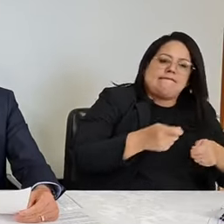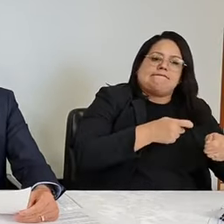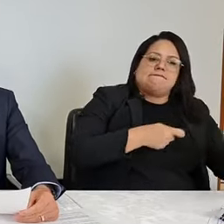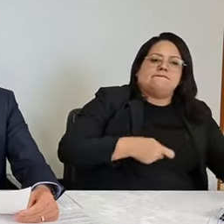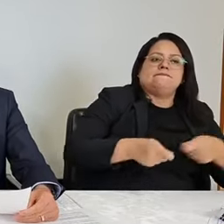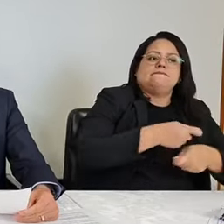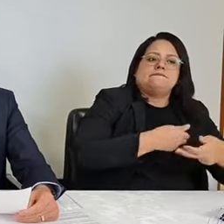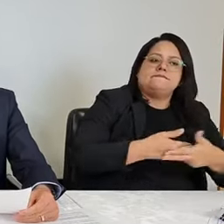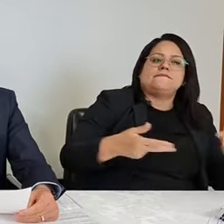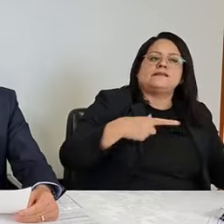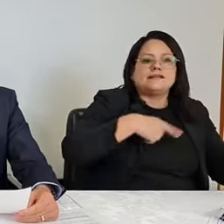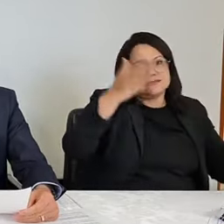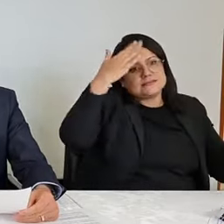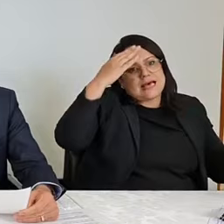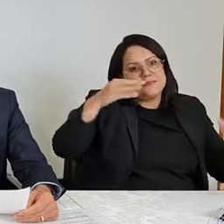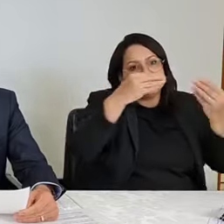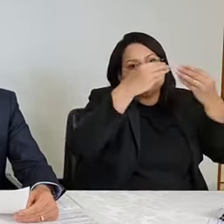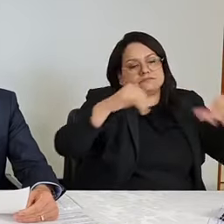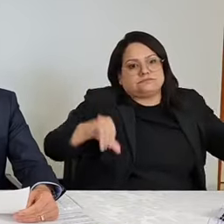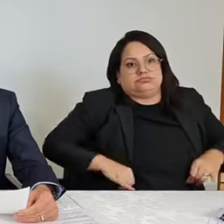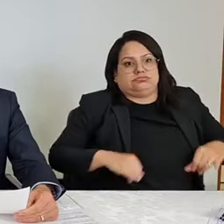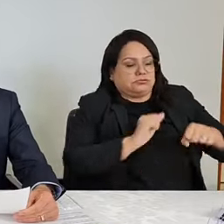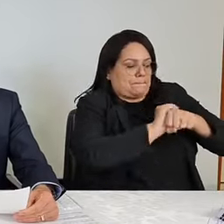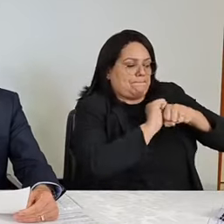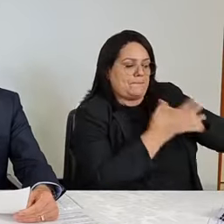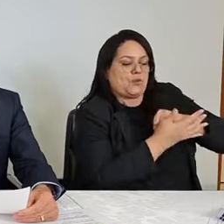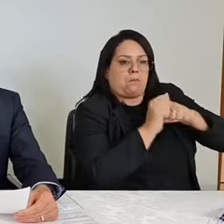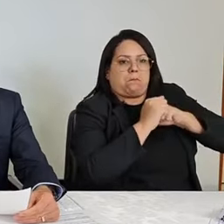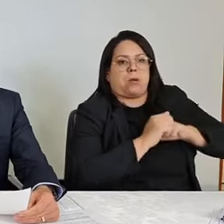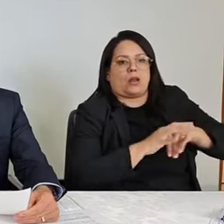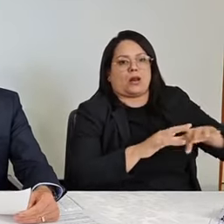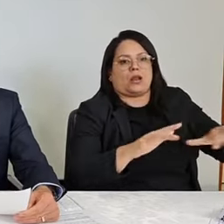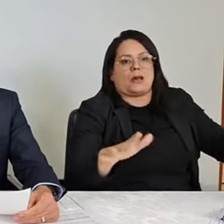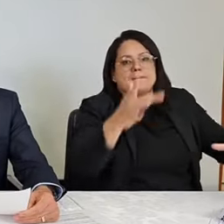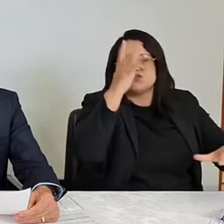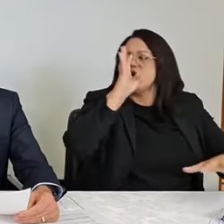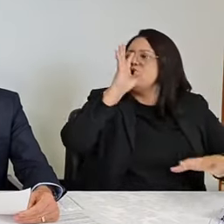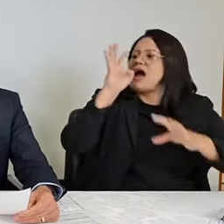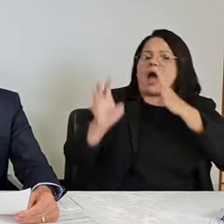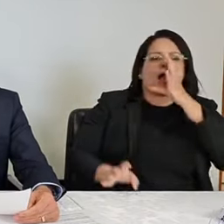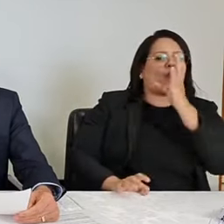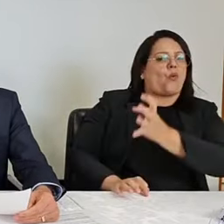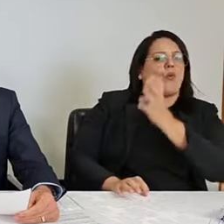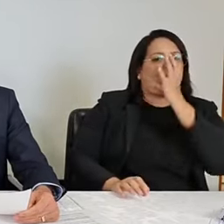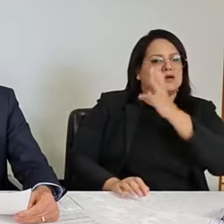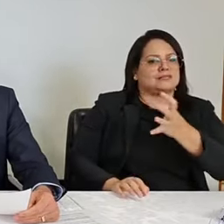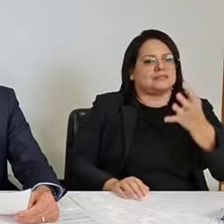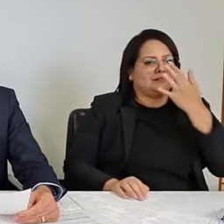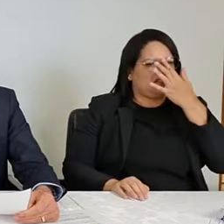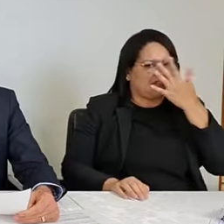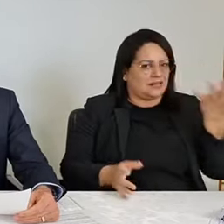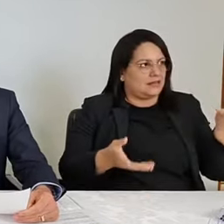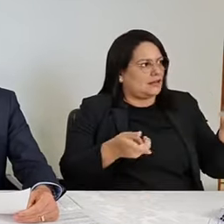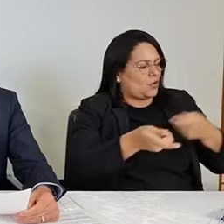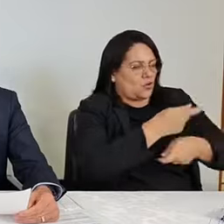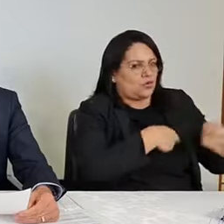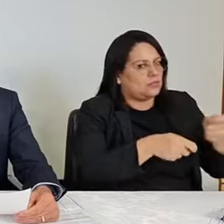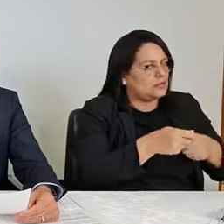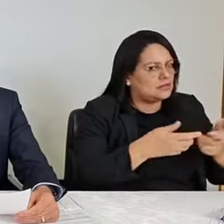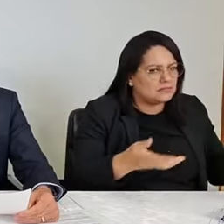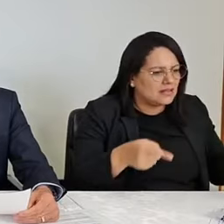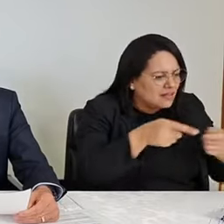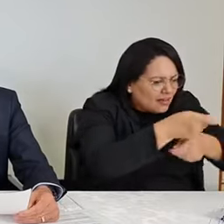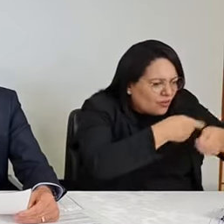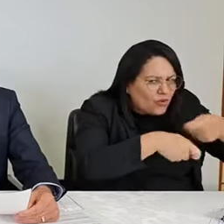sofremos por ocasião da pandemia. Alguns, né, culpam a gente de certos desajustes na economia. Mas isso